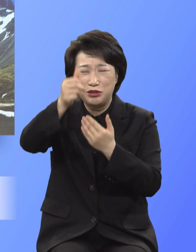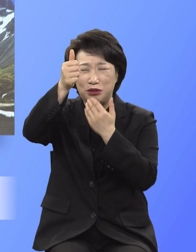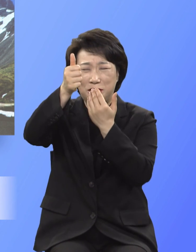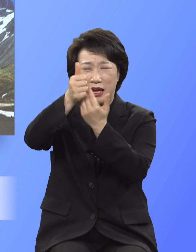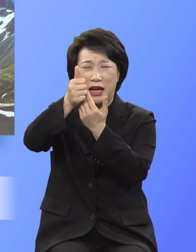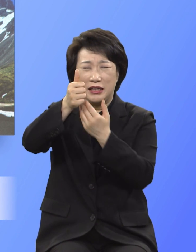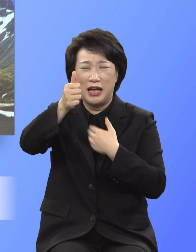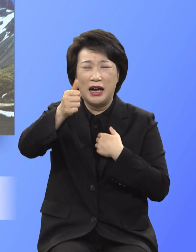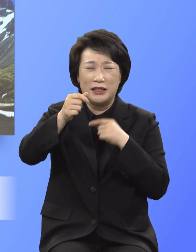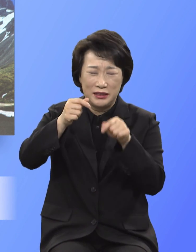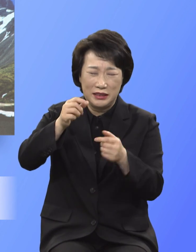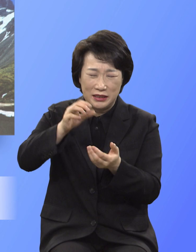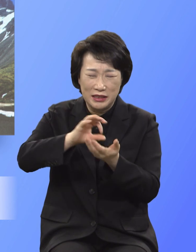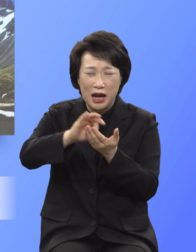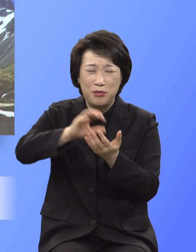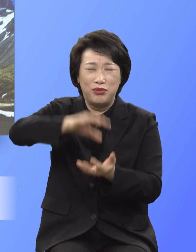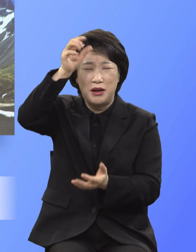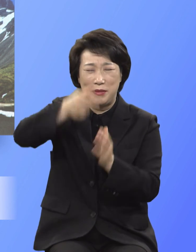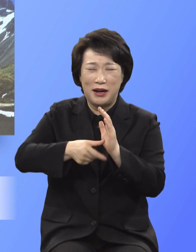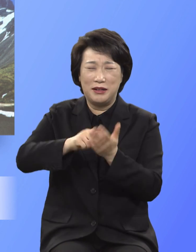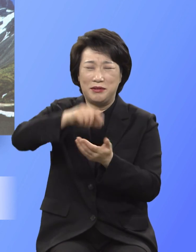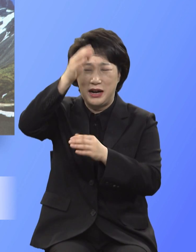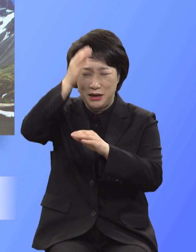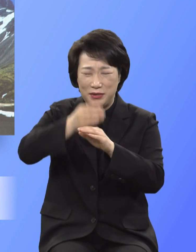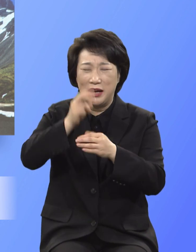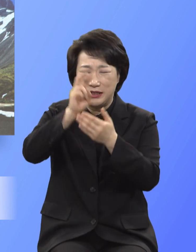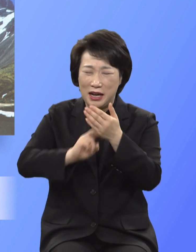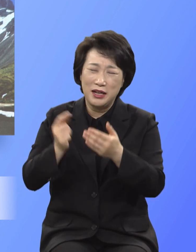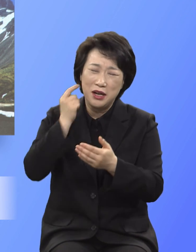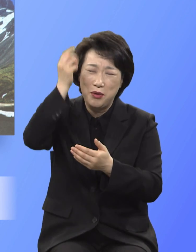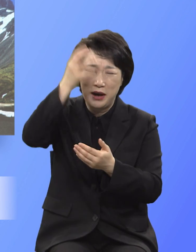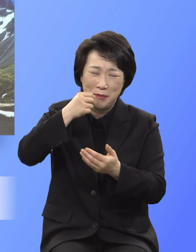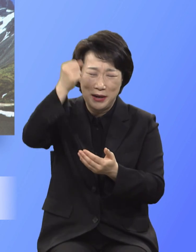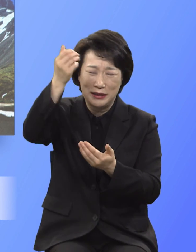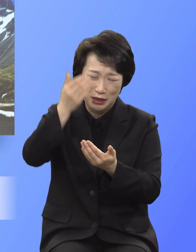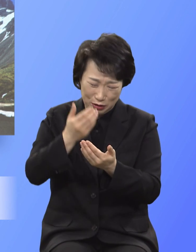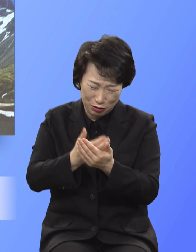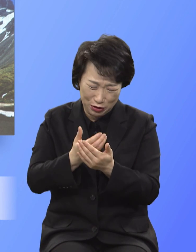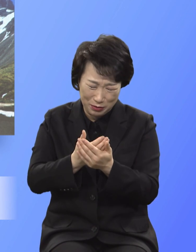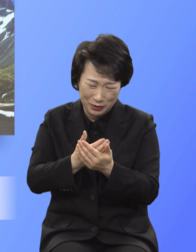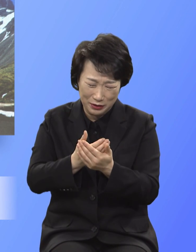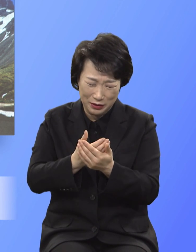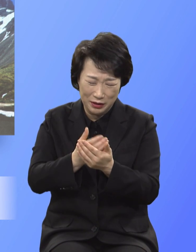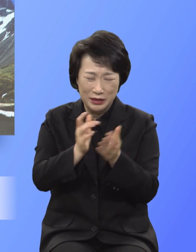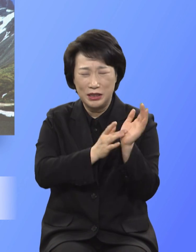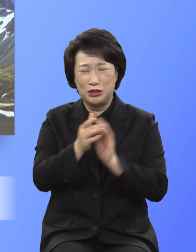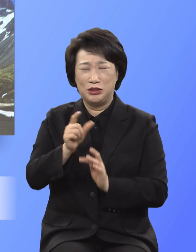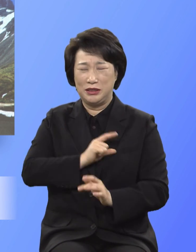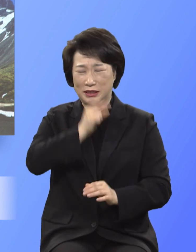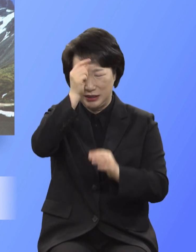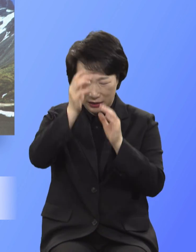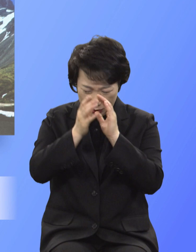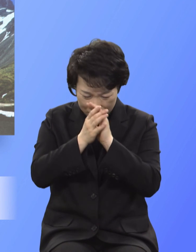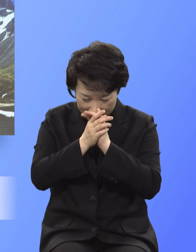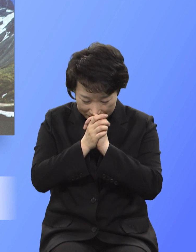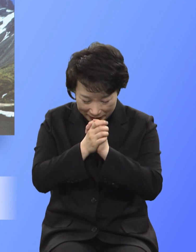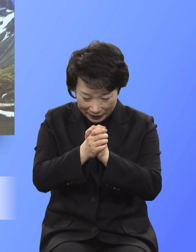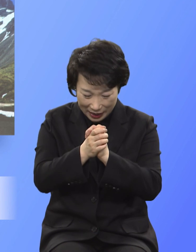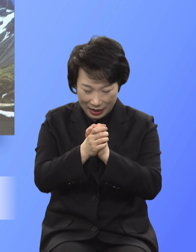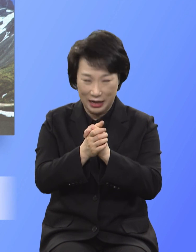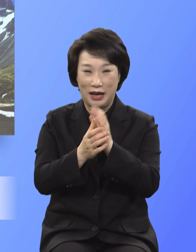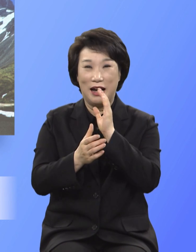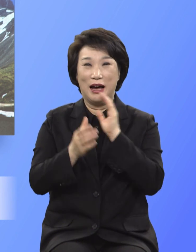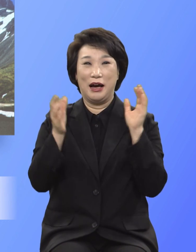사용하신 분량만큼 감사와 찬양과 영광을 받으시옵소서. 예수님